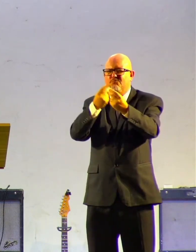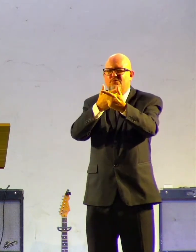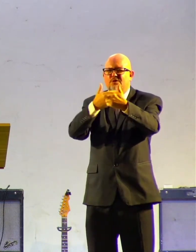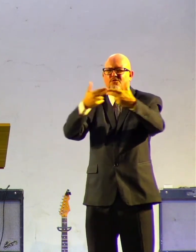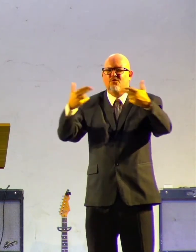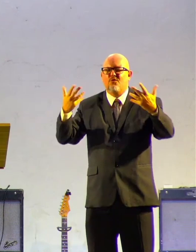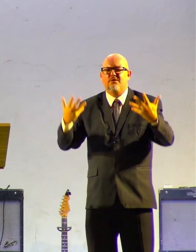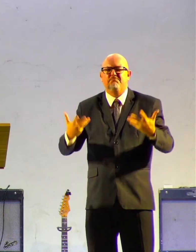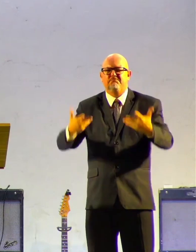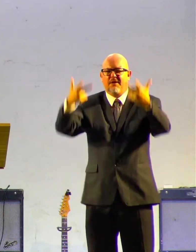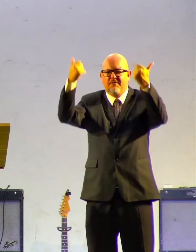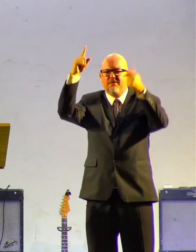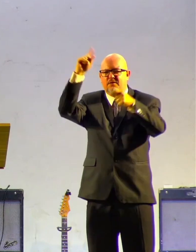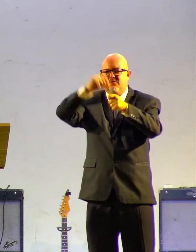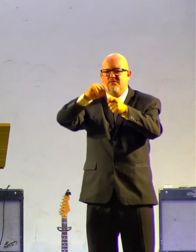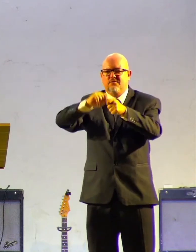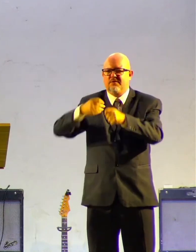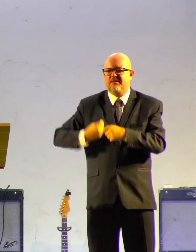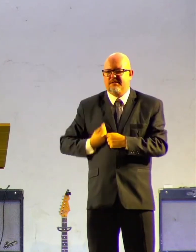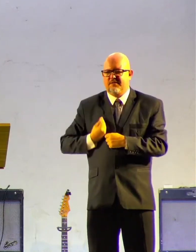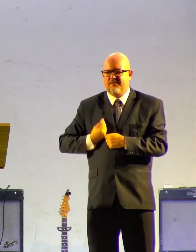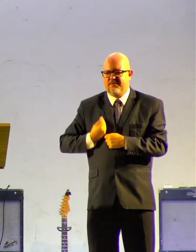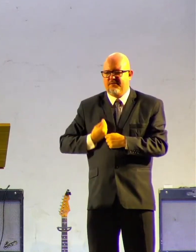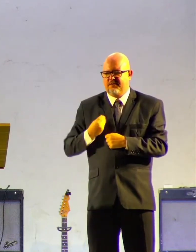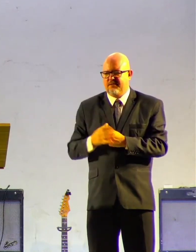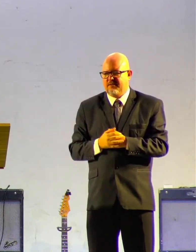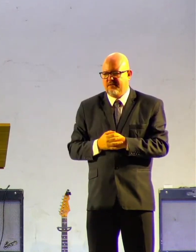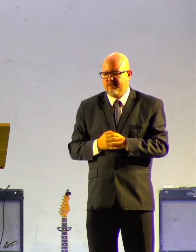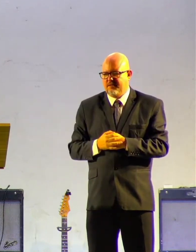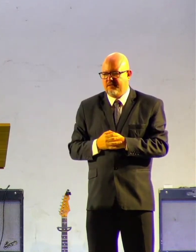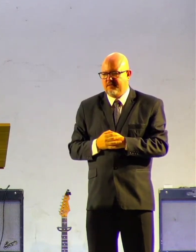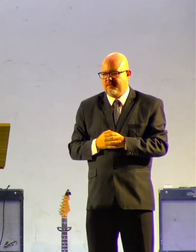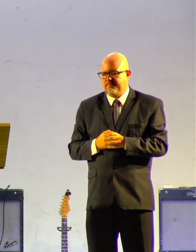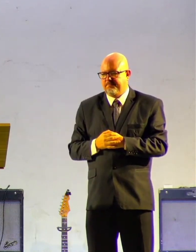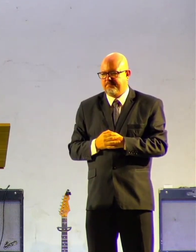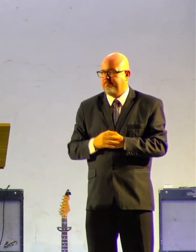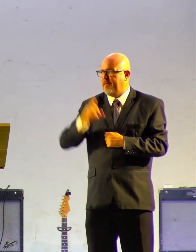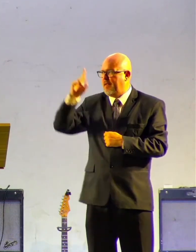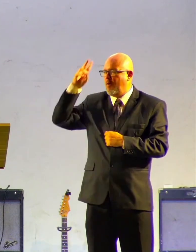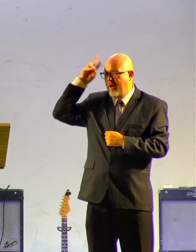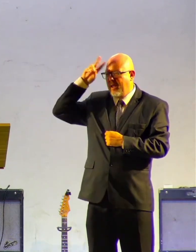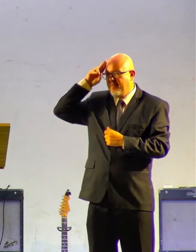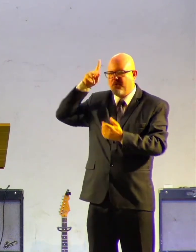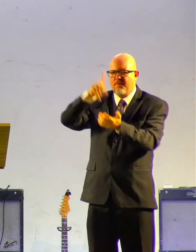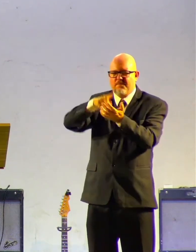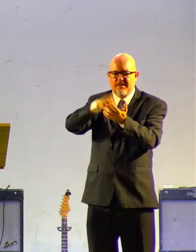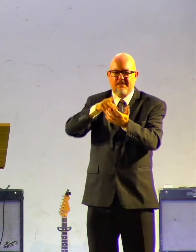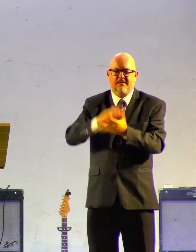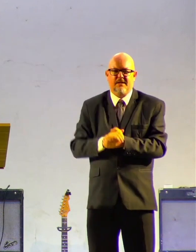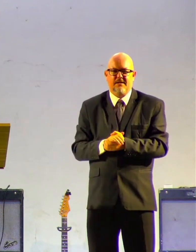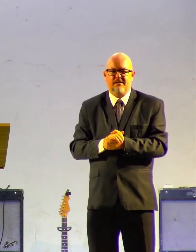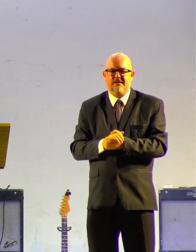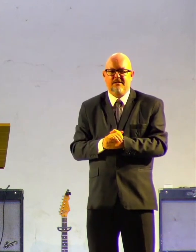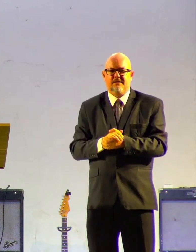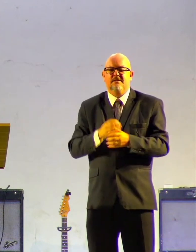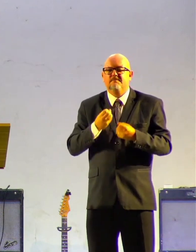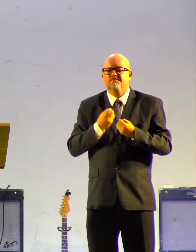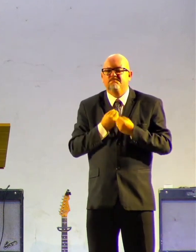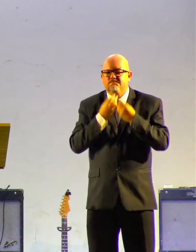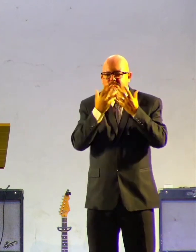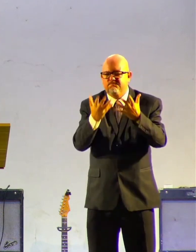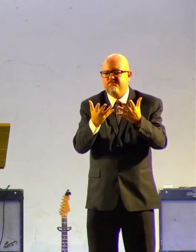coisas maravilhosas Deus havia feito na sua vida. E Deus me relembrou a verdade: abra a tua